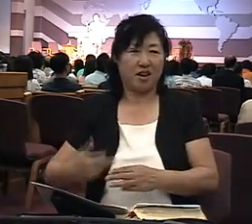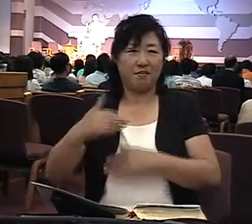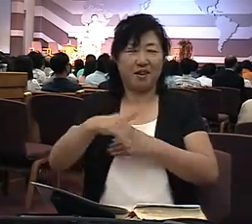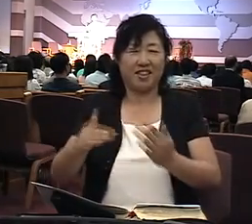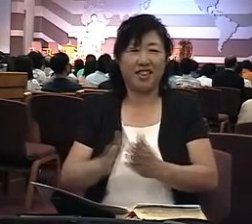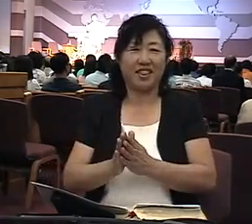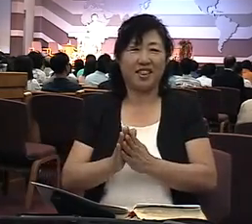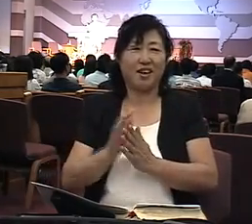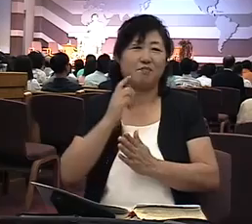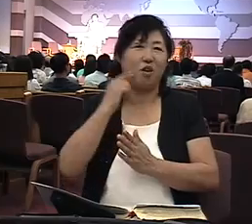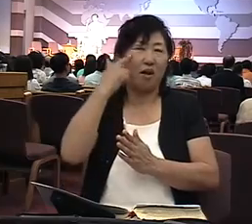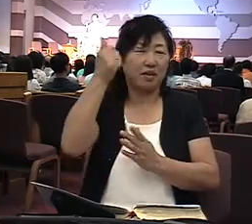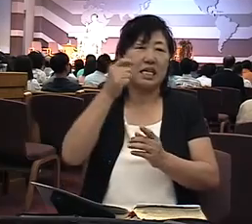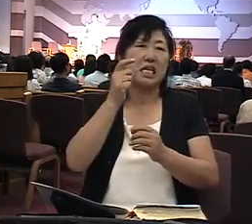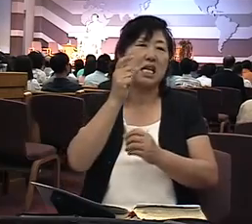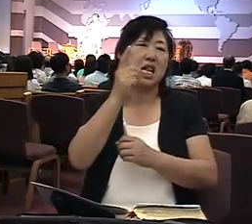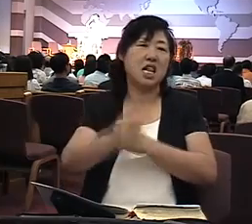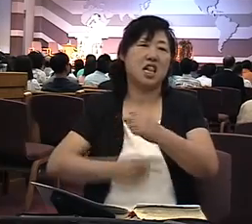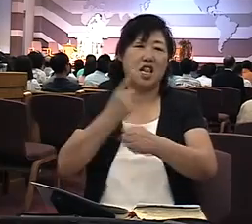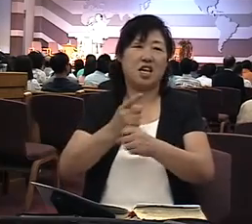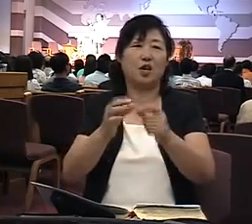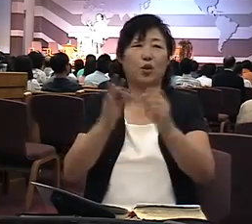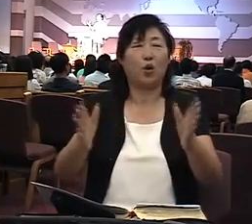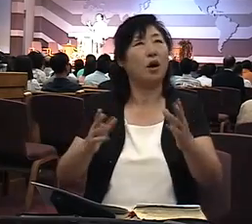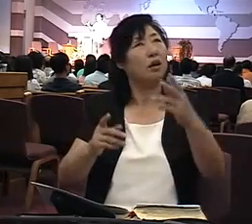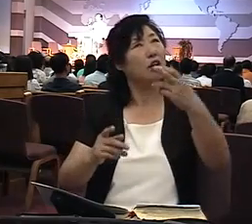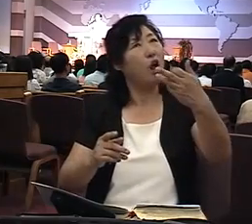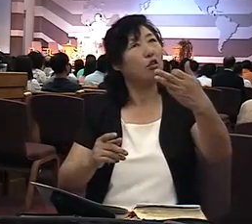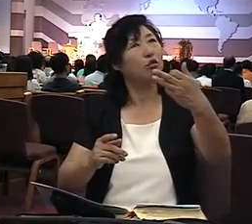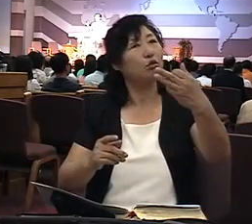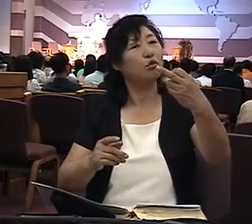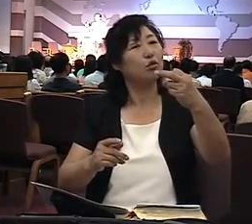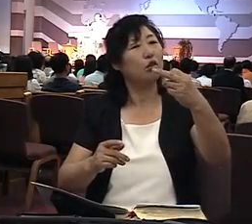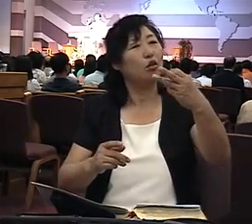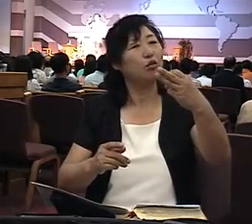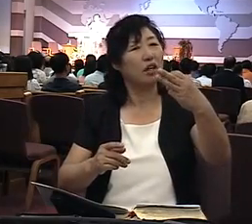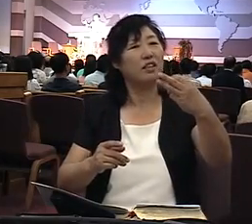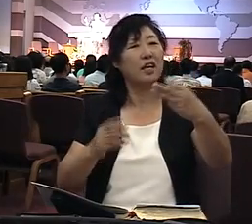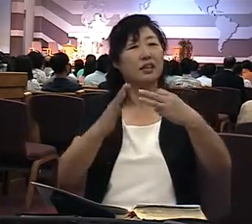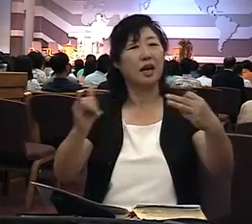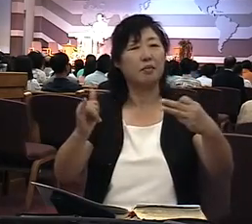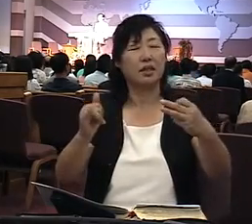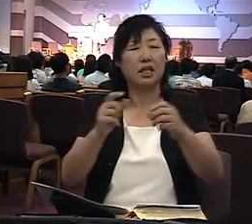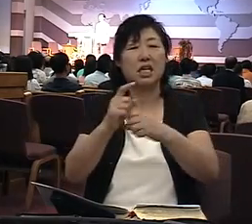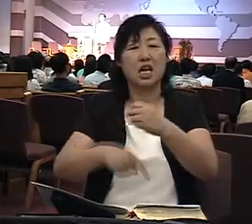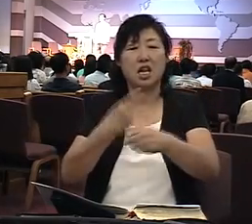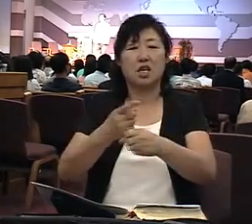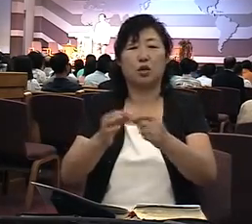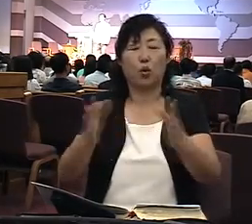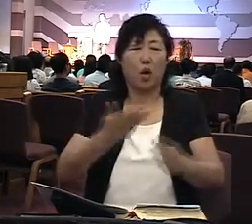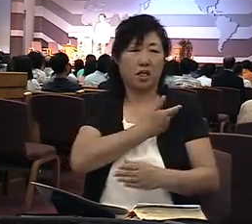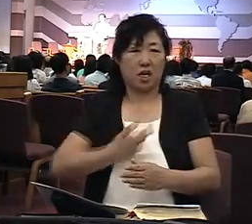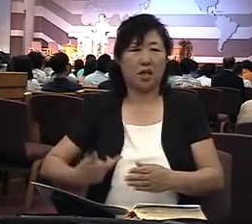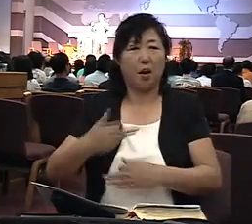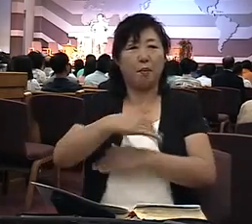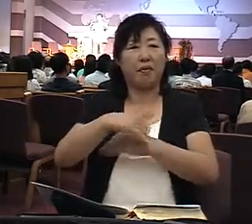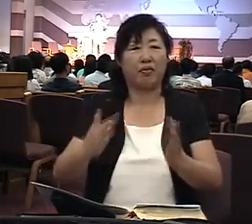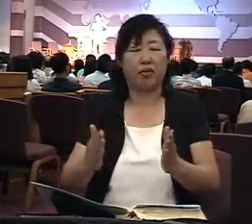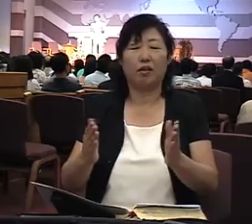1년 동안 한 12명 내지 한 13, 14명이 1년 동안 제자반을 통해서 엄청난 이